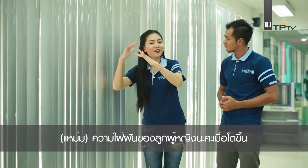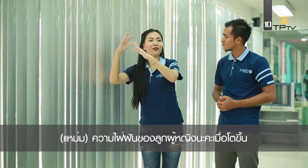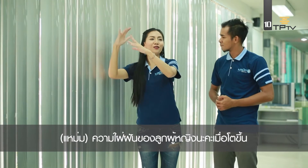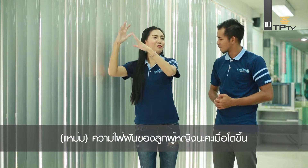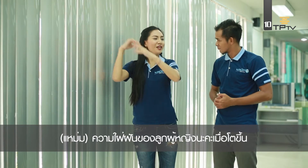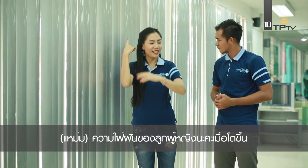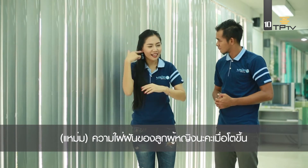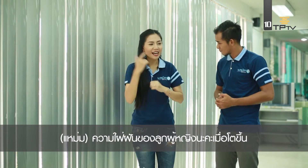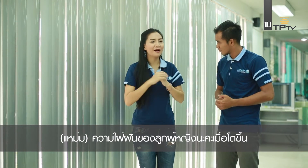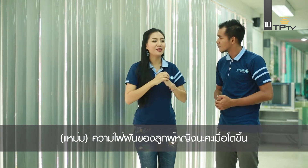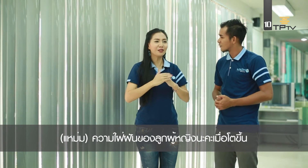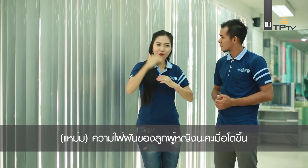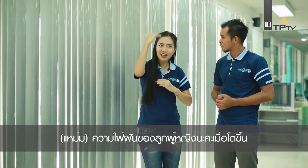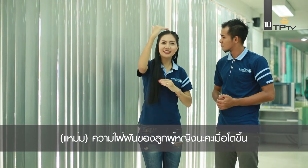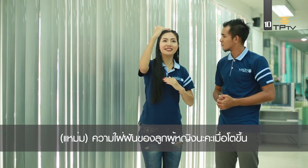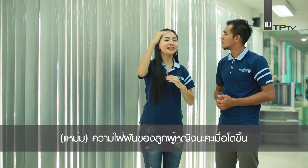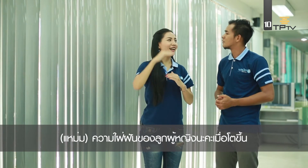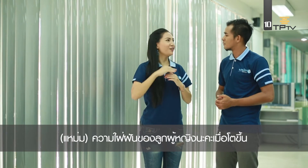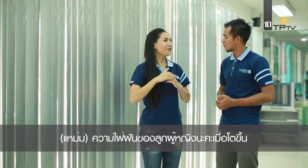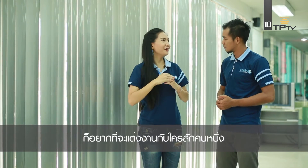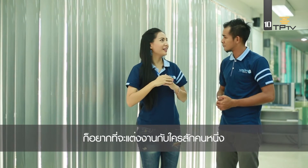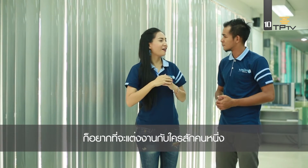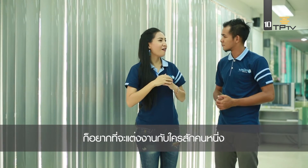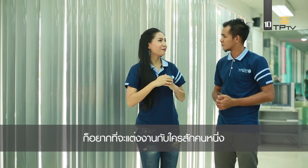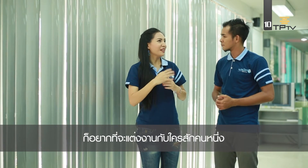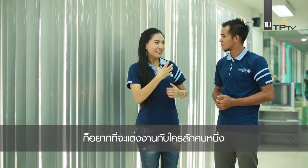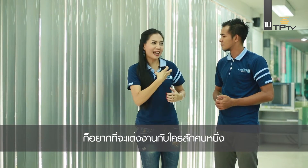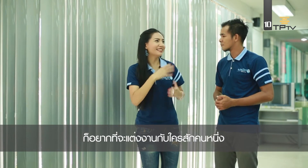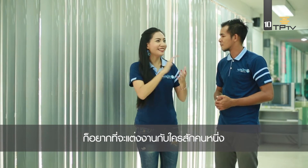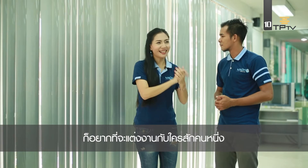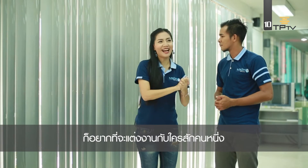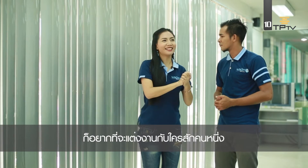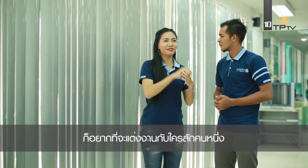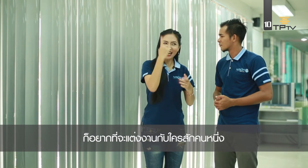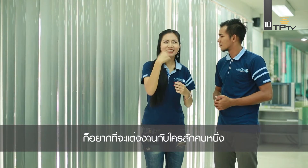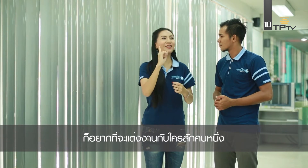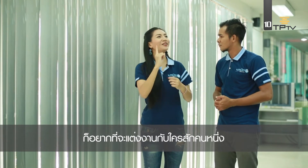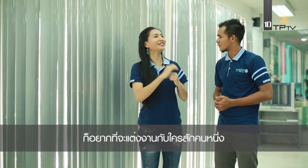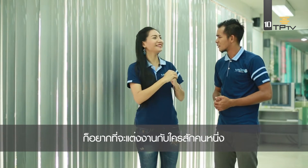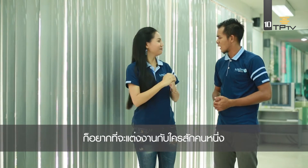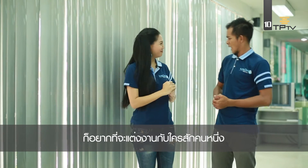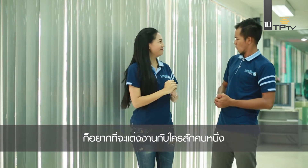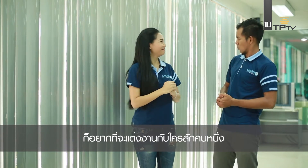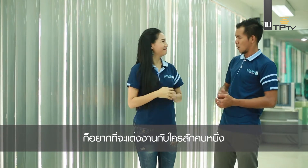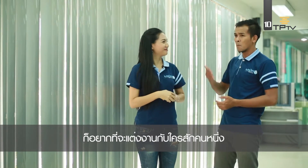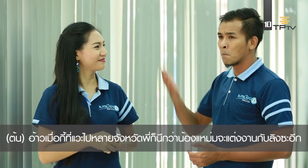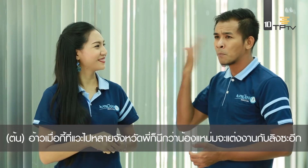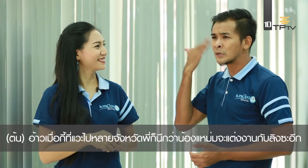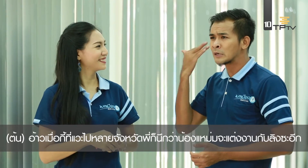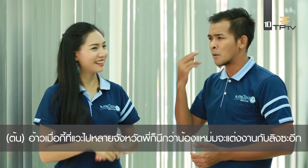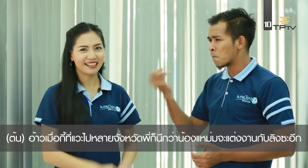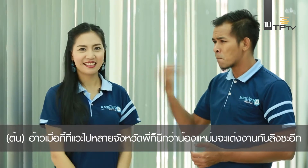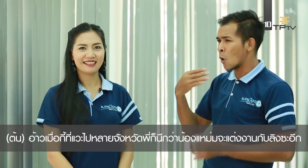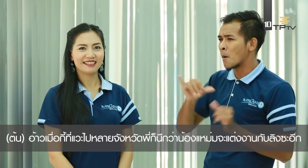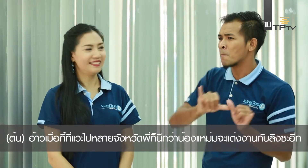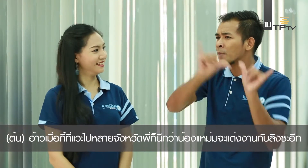ฝันของลูกผู้หญิงนะคะเมื่อโตขึ้นสักอายุหนึ่งนี่ก็อยากที่จะแต่งงานกับใครสักคนหนึ่ง อ้